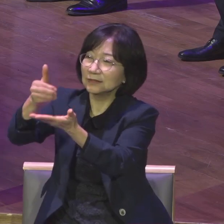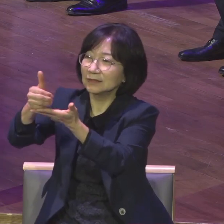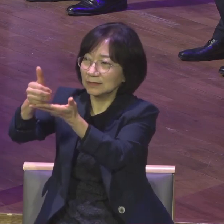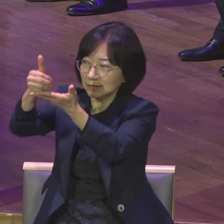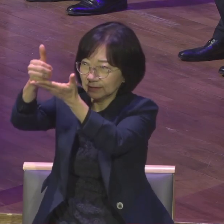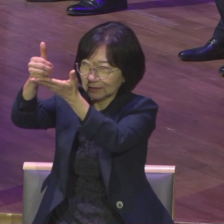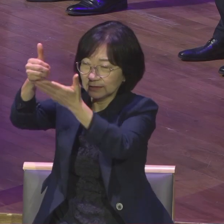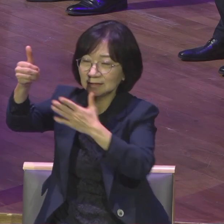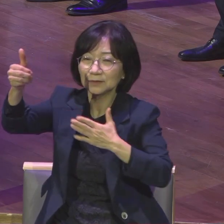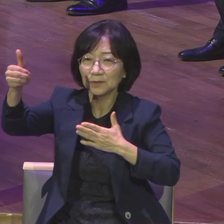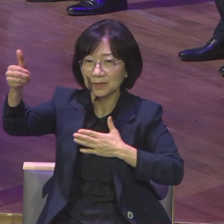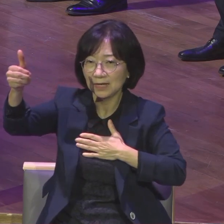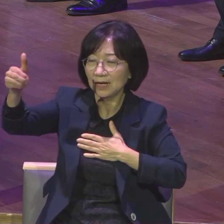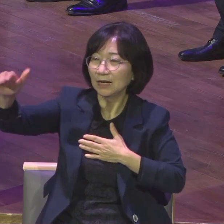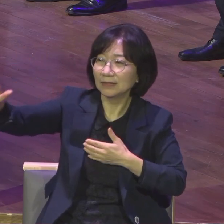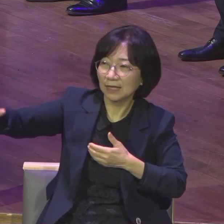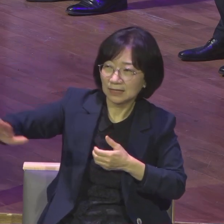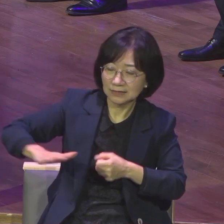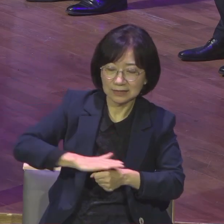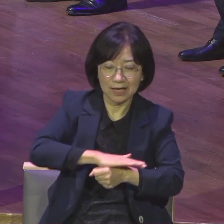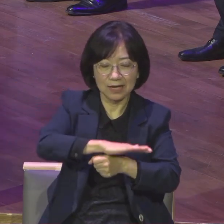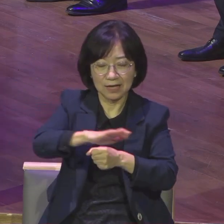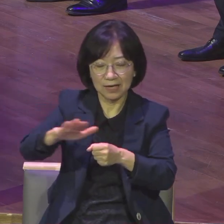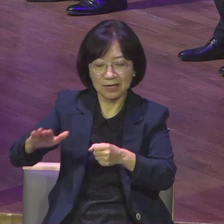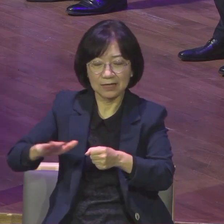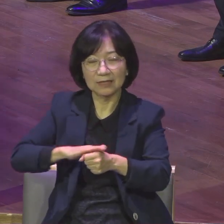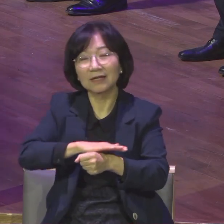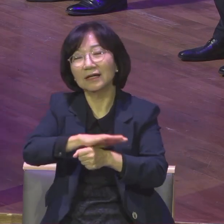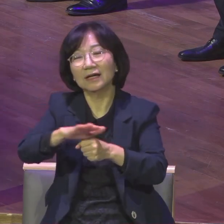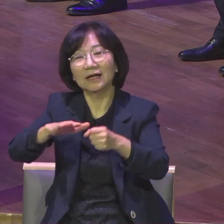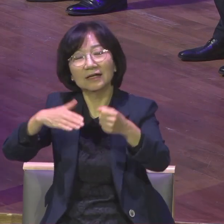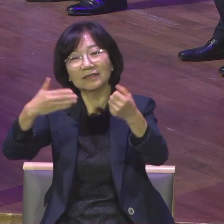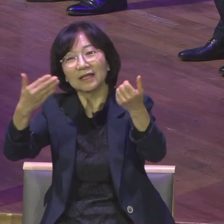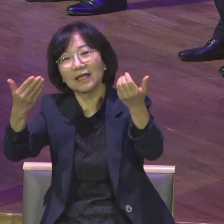완전하신 그리스도가 나를